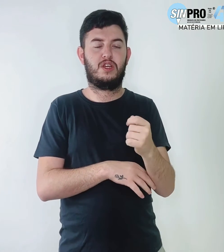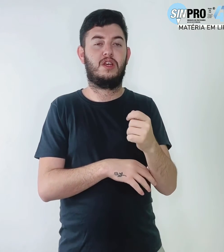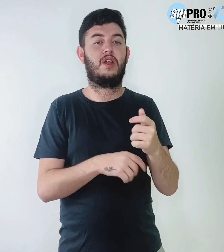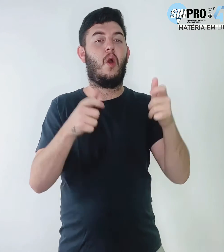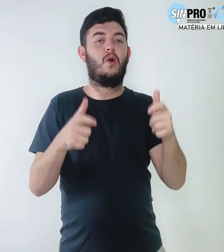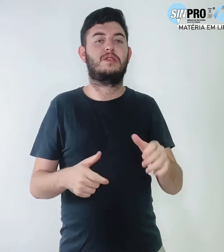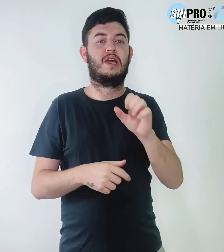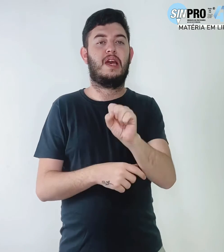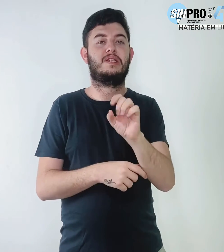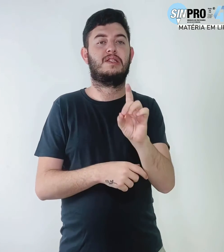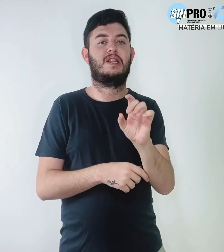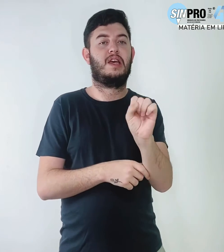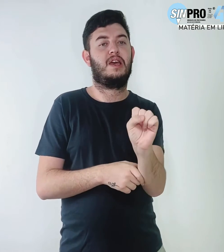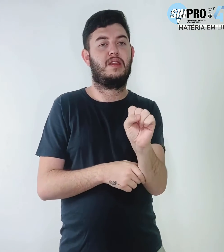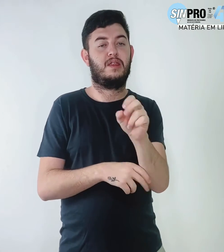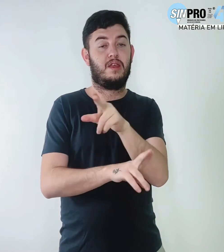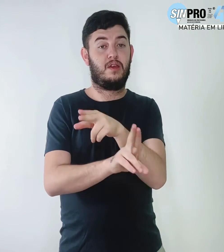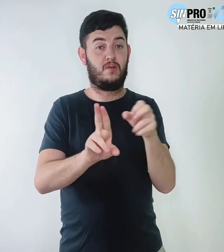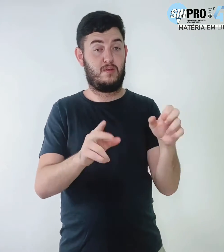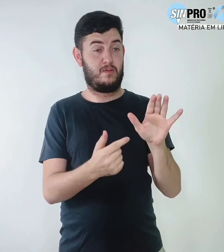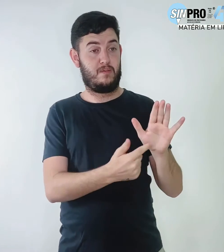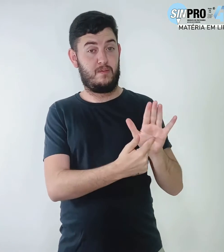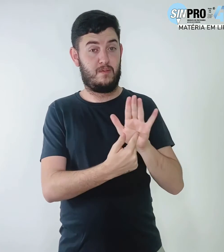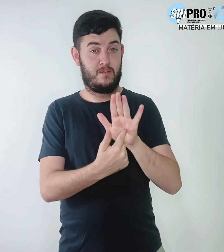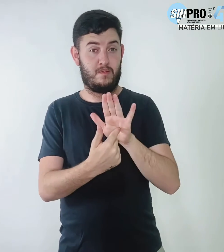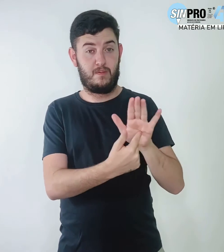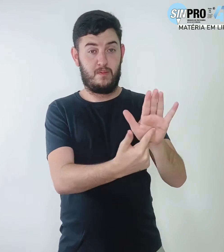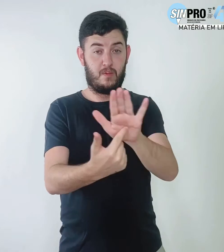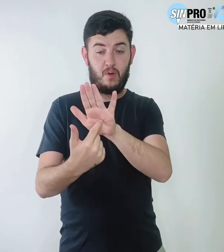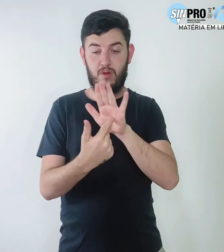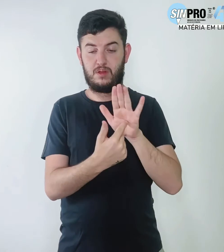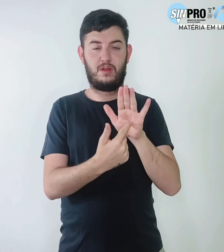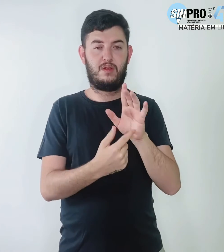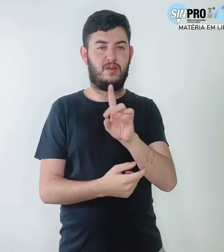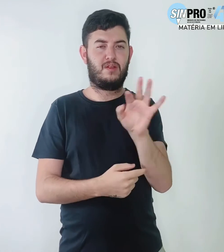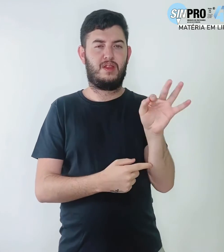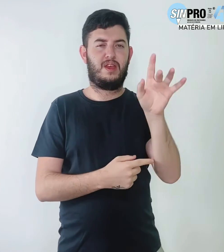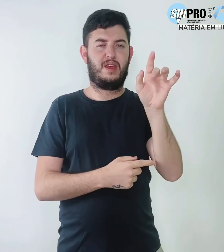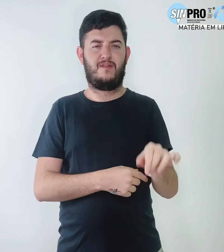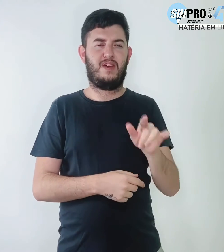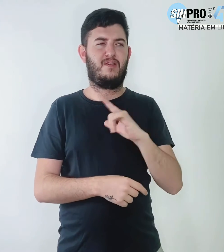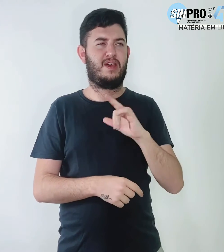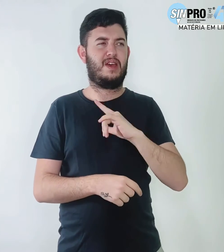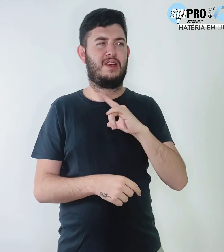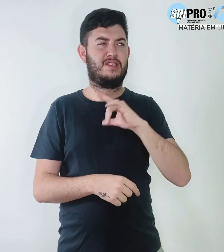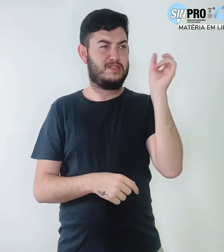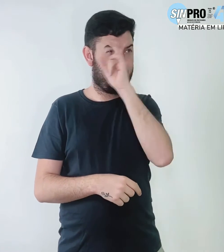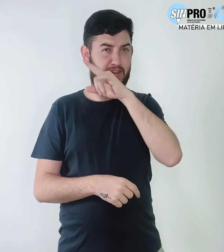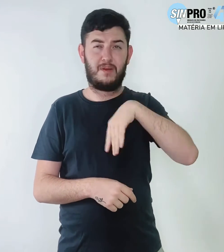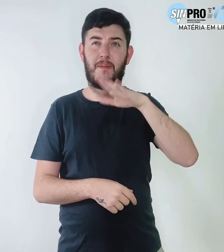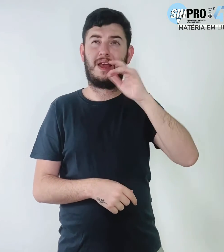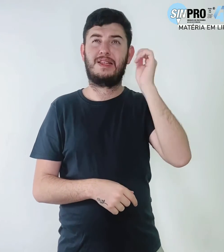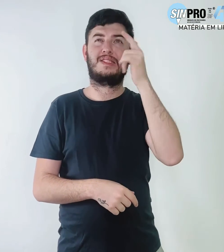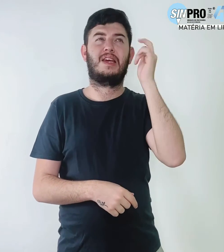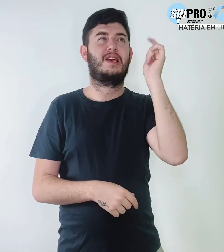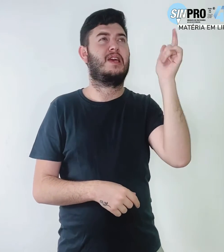SDS-UNB, esclarece que a cidade apresenta uma característica mais complicada do que os outros estados.